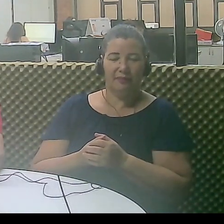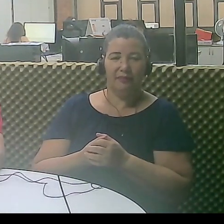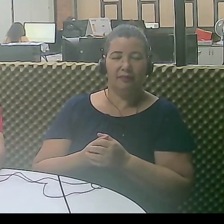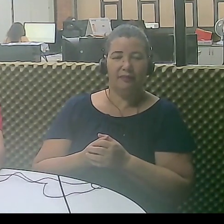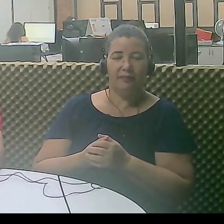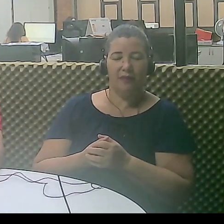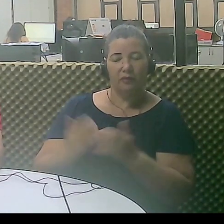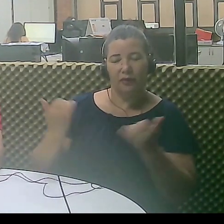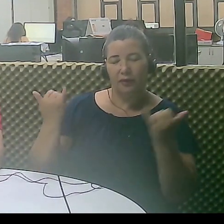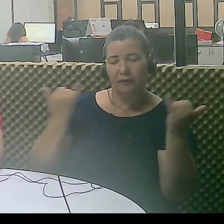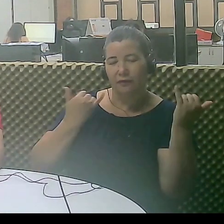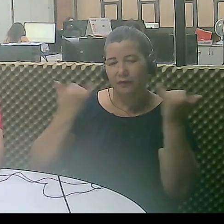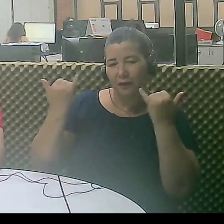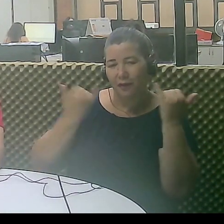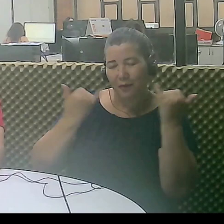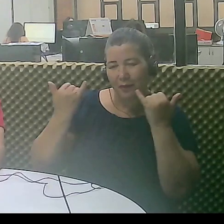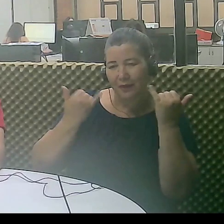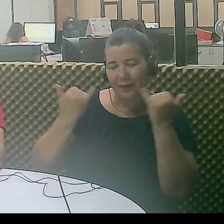Giro de